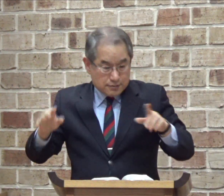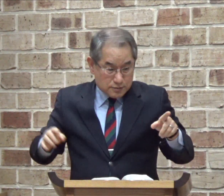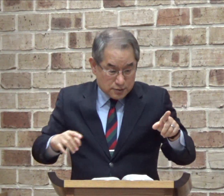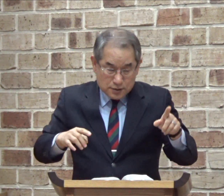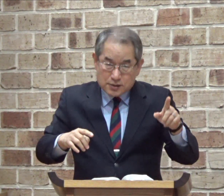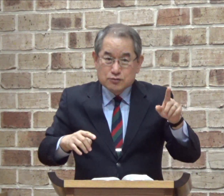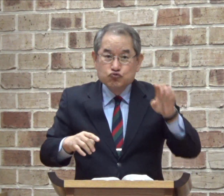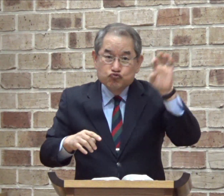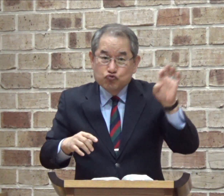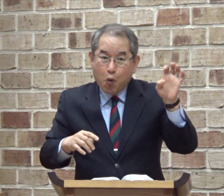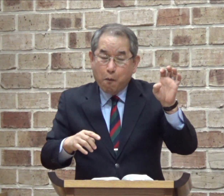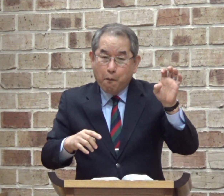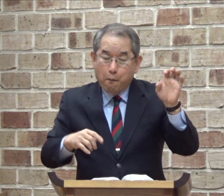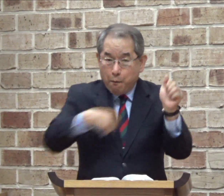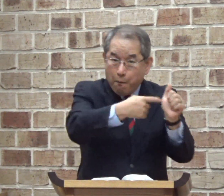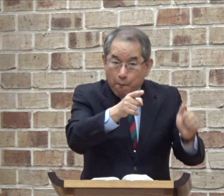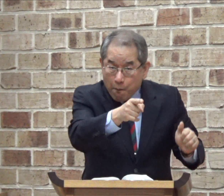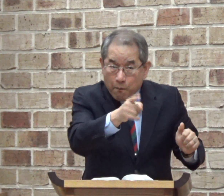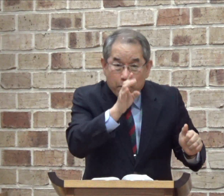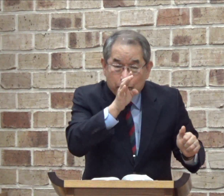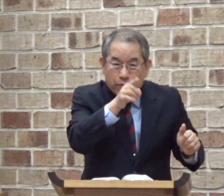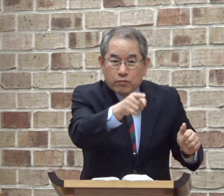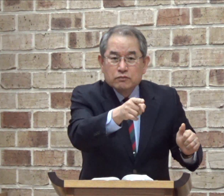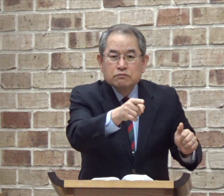유럽에 편향된 사람들과 러시아에 편향된 사람들이 서로